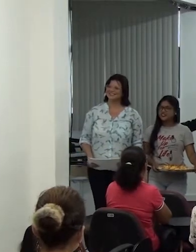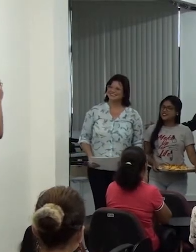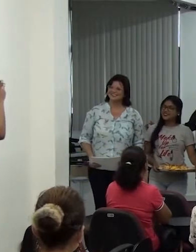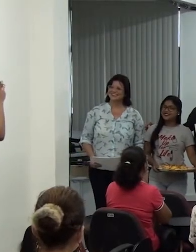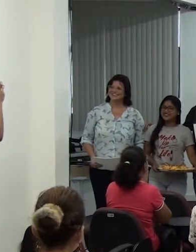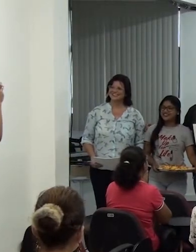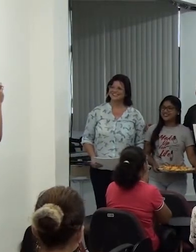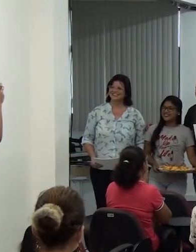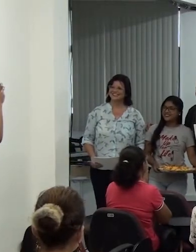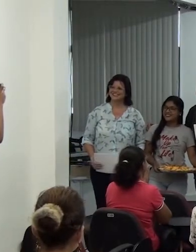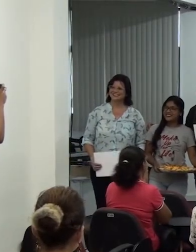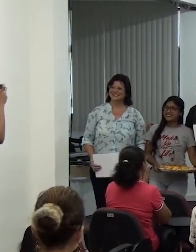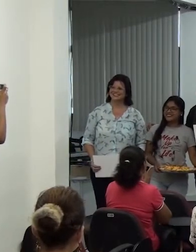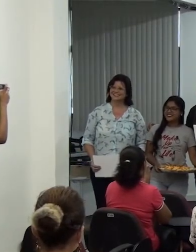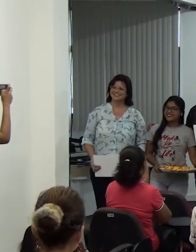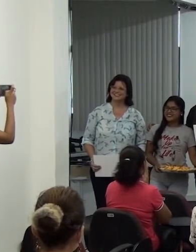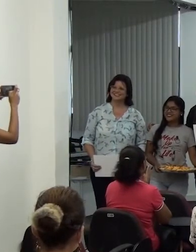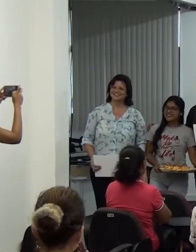foto.